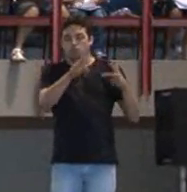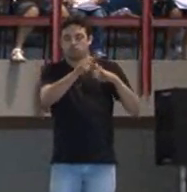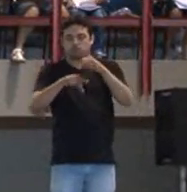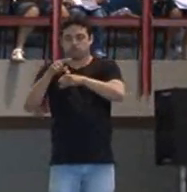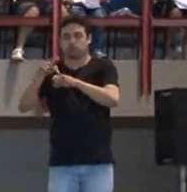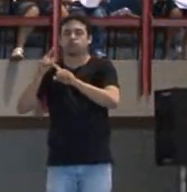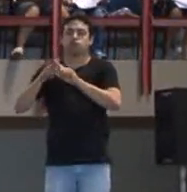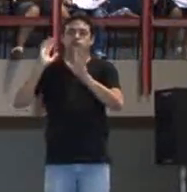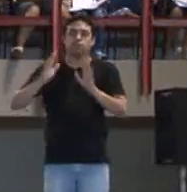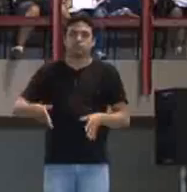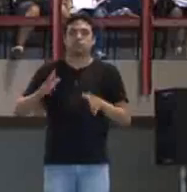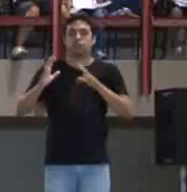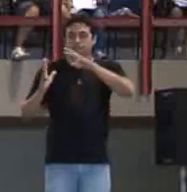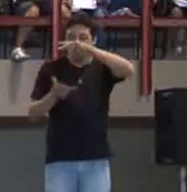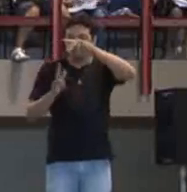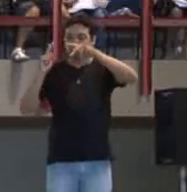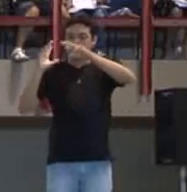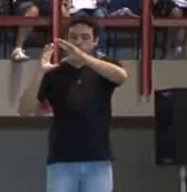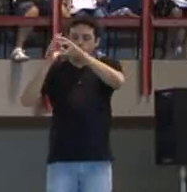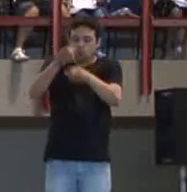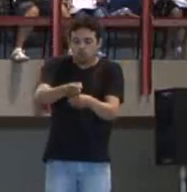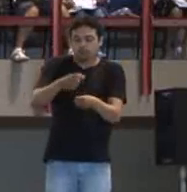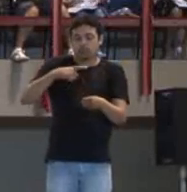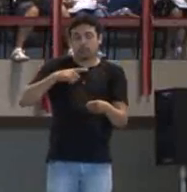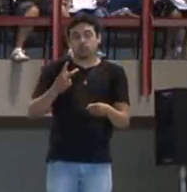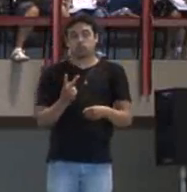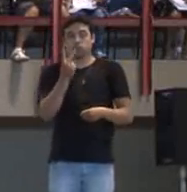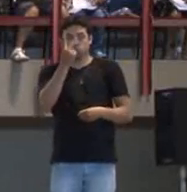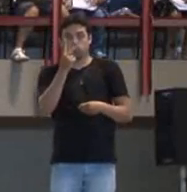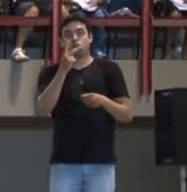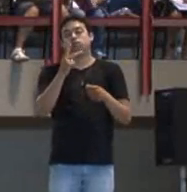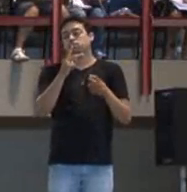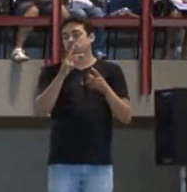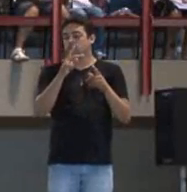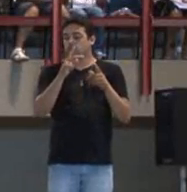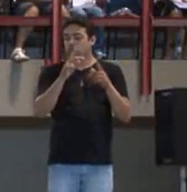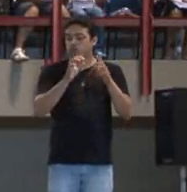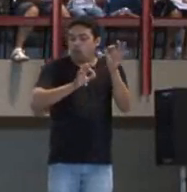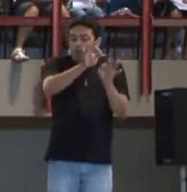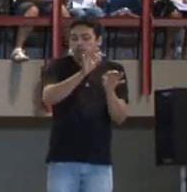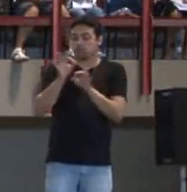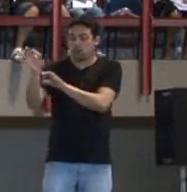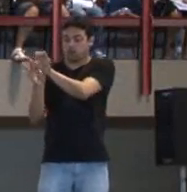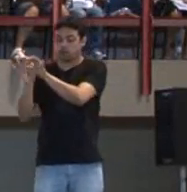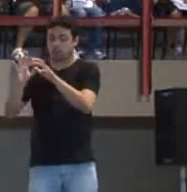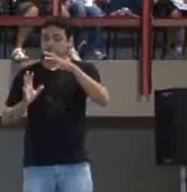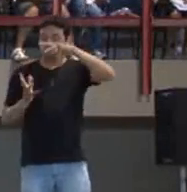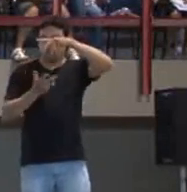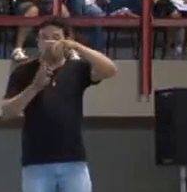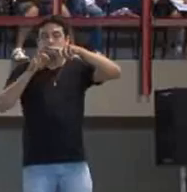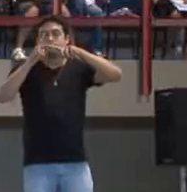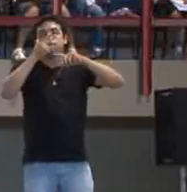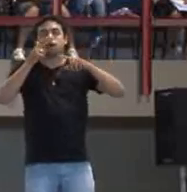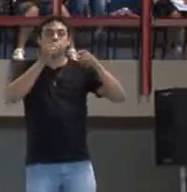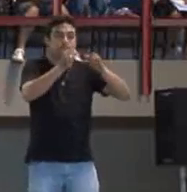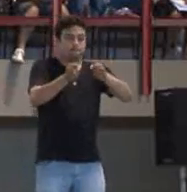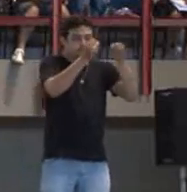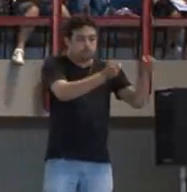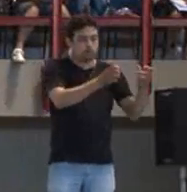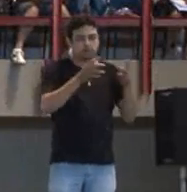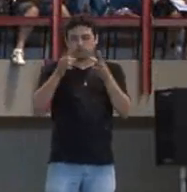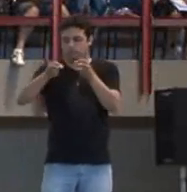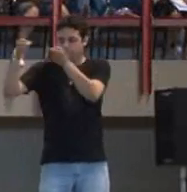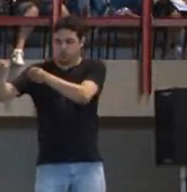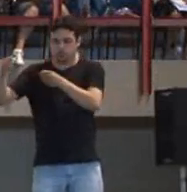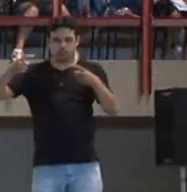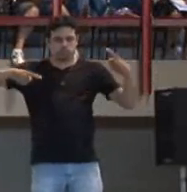humanidade nós tivemos três ordens mundiais que seria como diz uma certa disputa de poder por